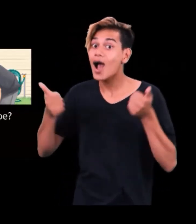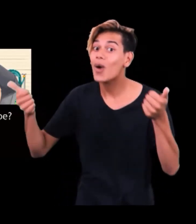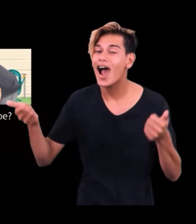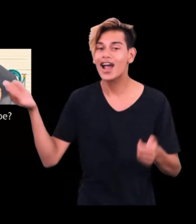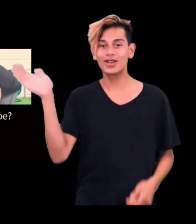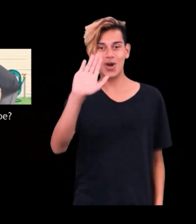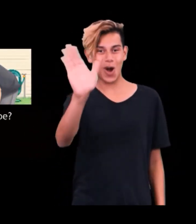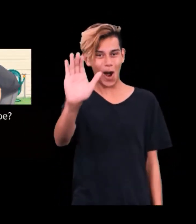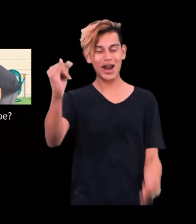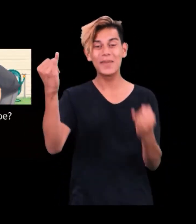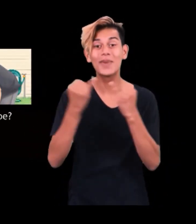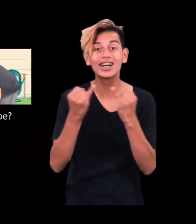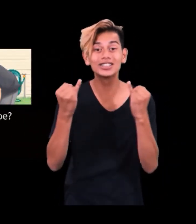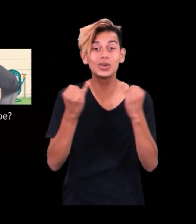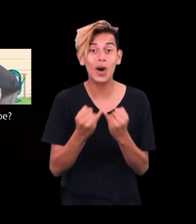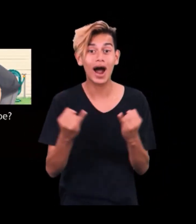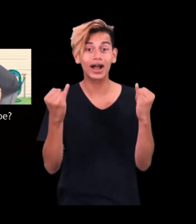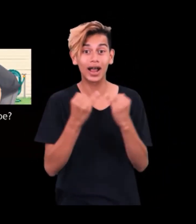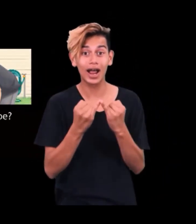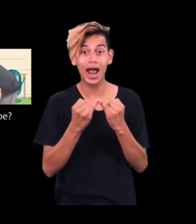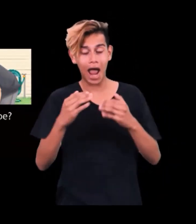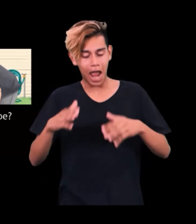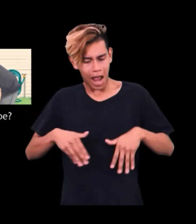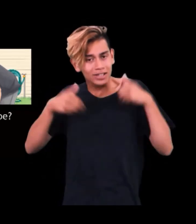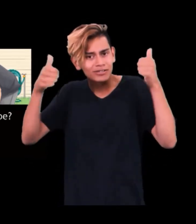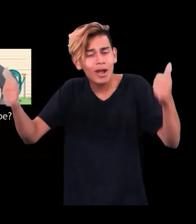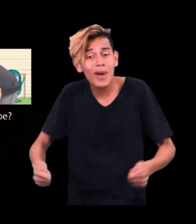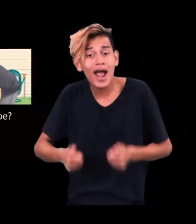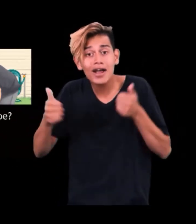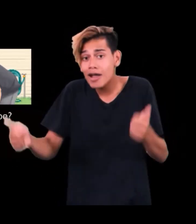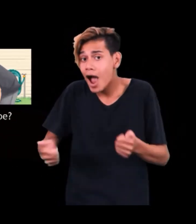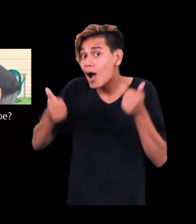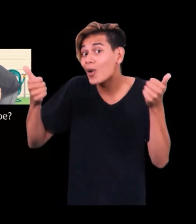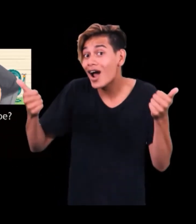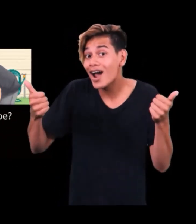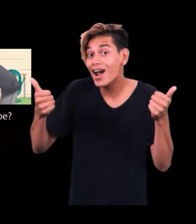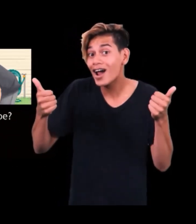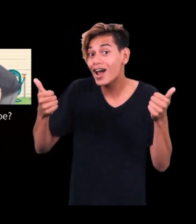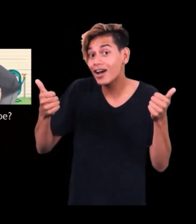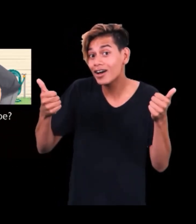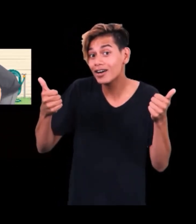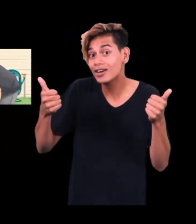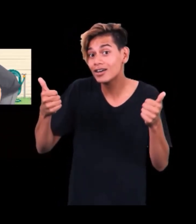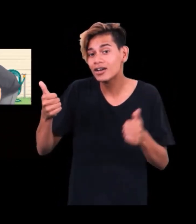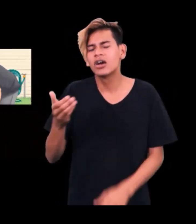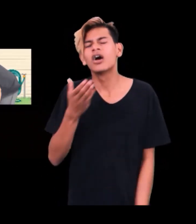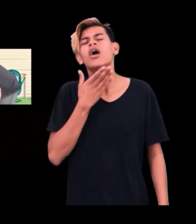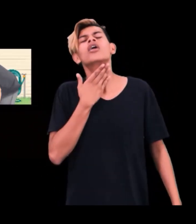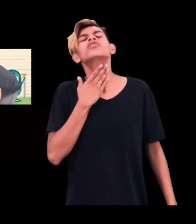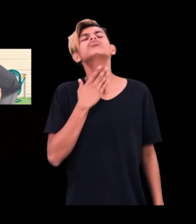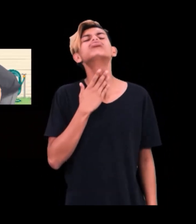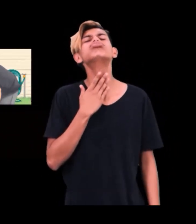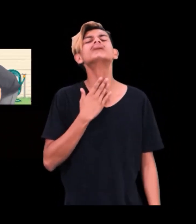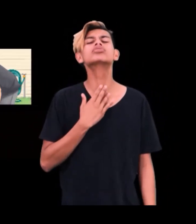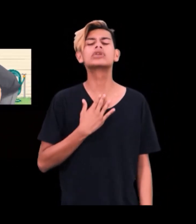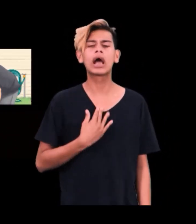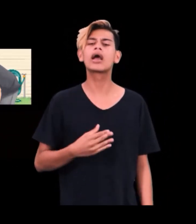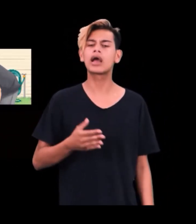koe. Kia ora matua ke, ke ke te pehe a koe. Kei te hia inu